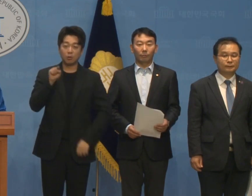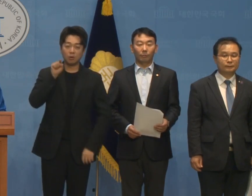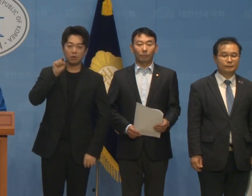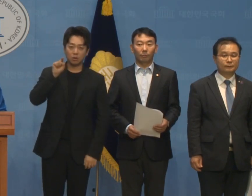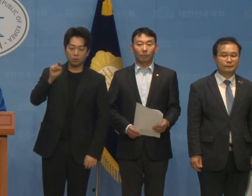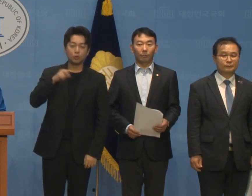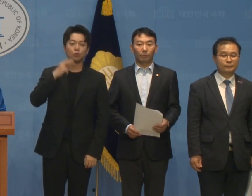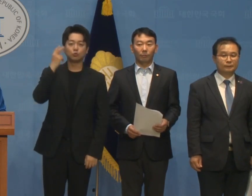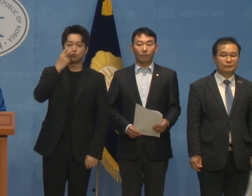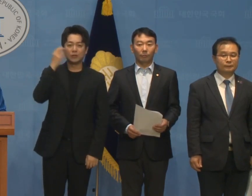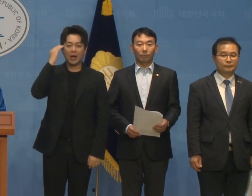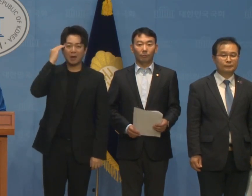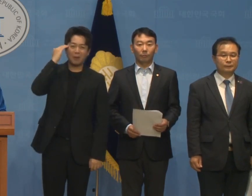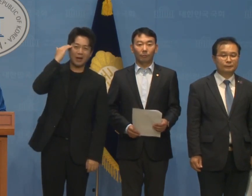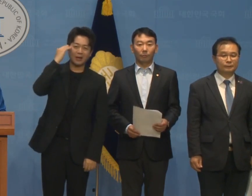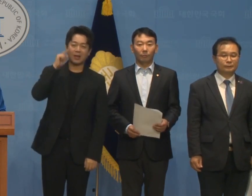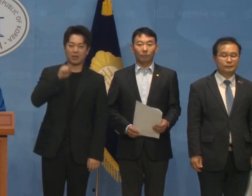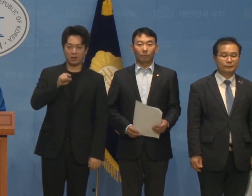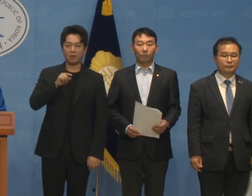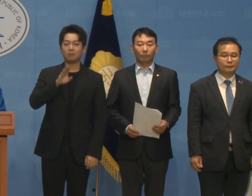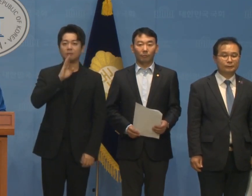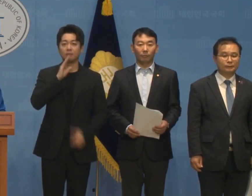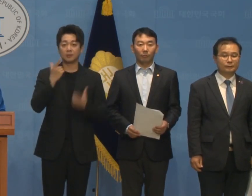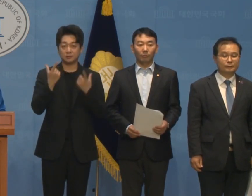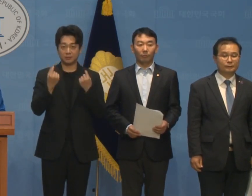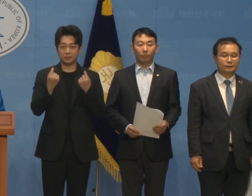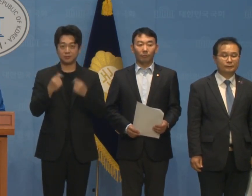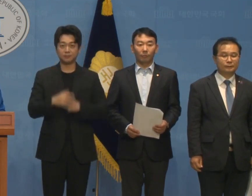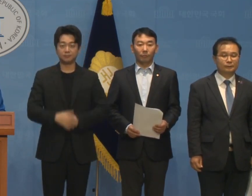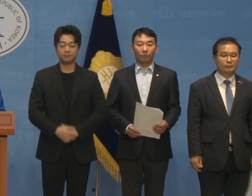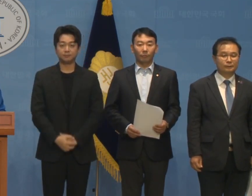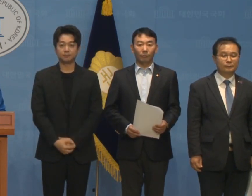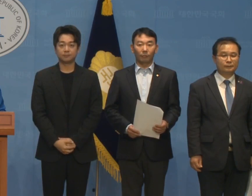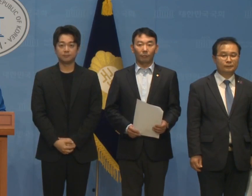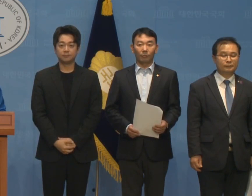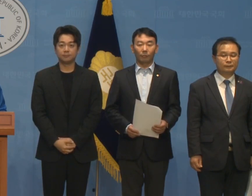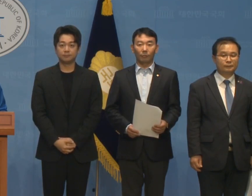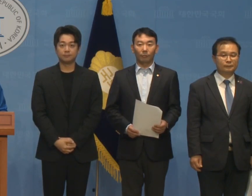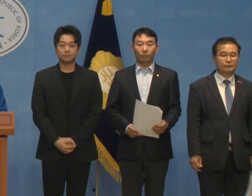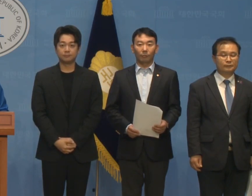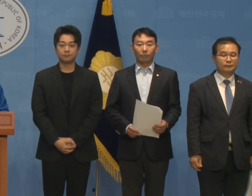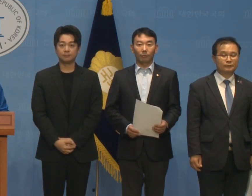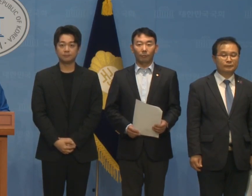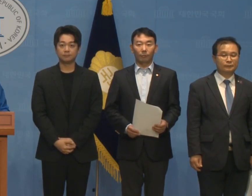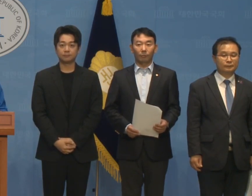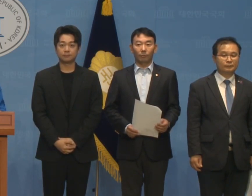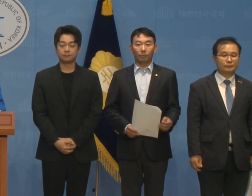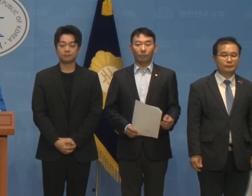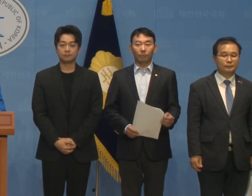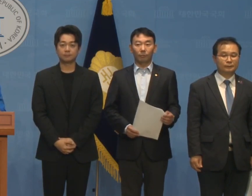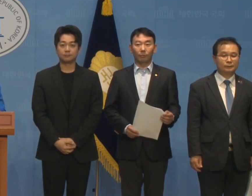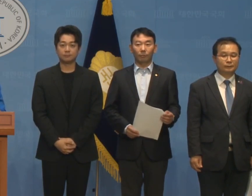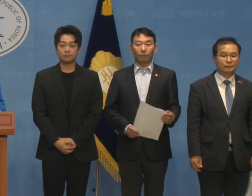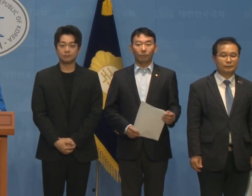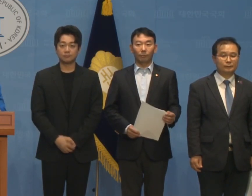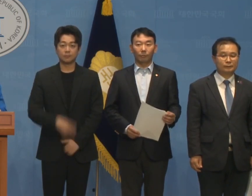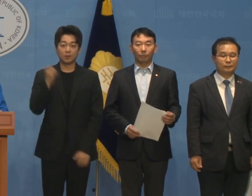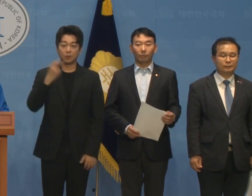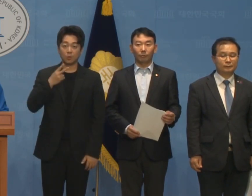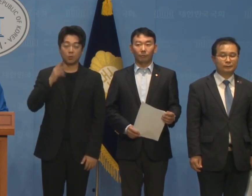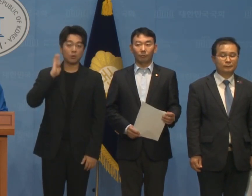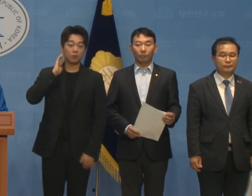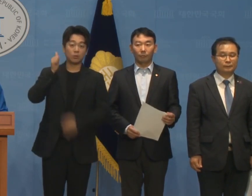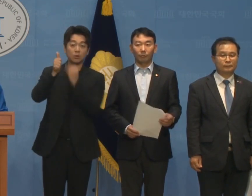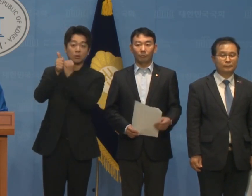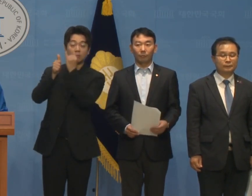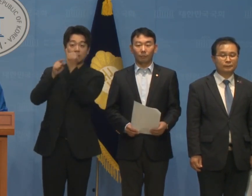명백한 현행 이해충돌 방지법 위반이라고 할 것입니다. 추가로 이제 도이치모터스 주가